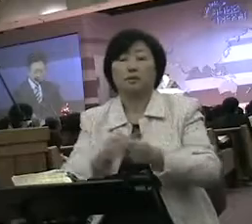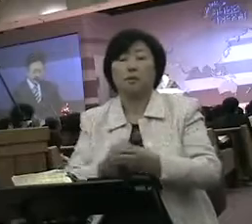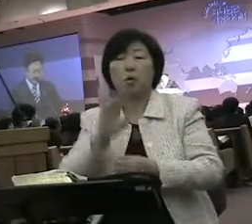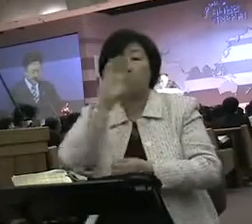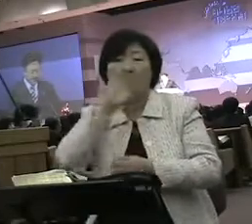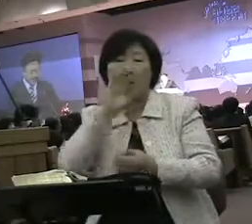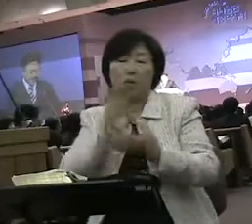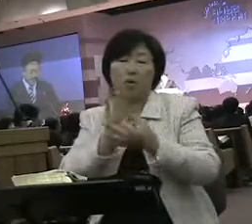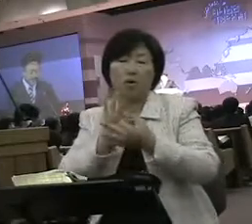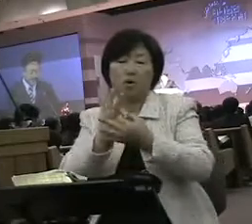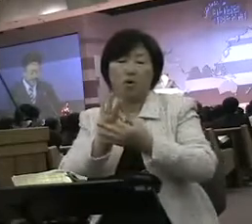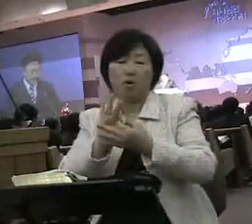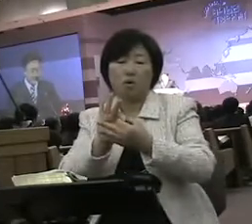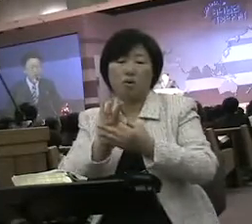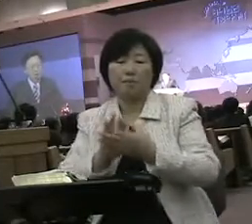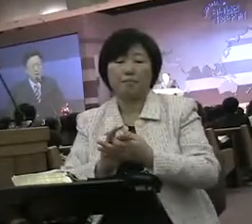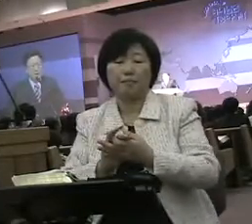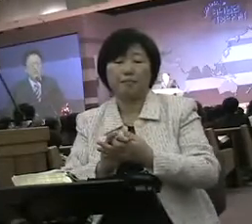훈련을 통해서